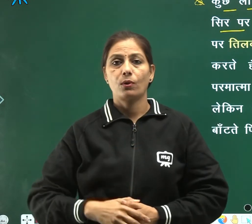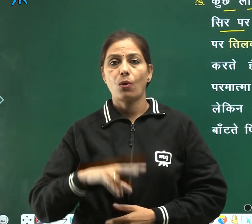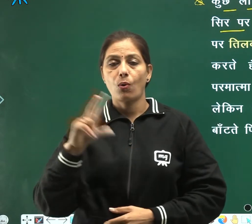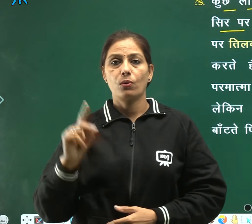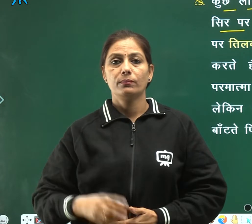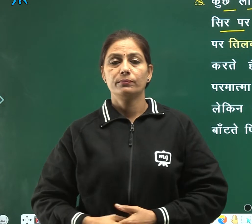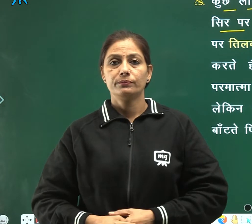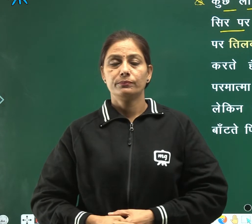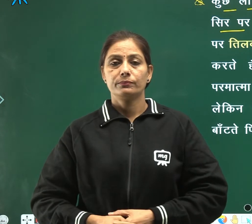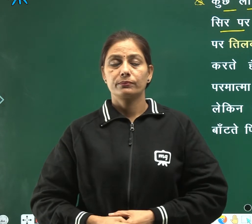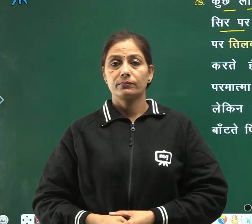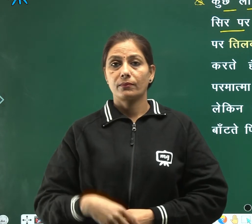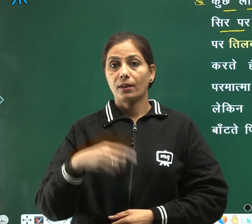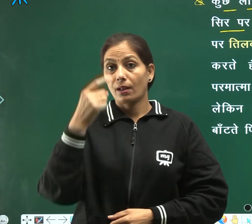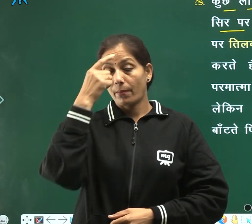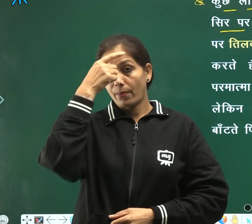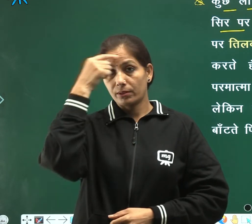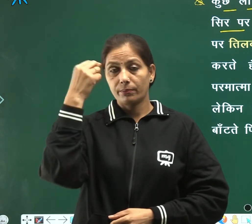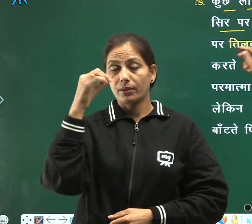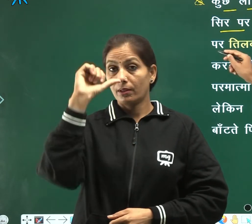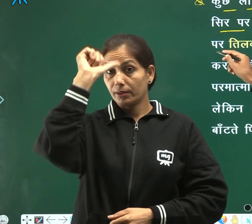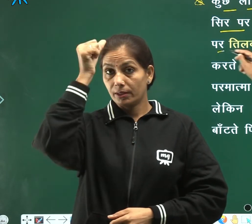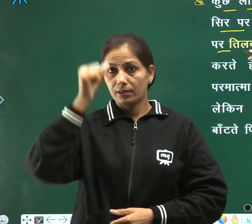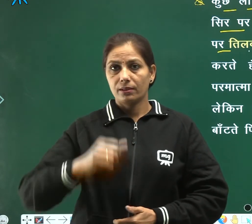और माथे पर तिलक लगाकर